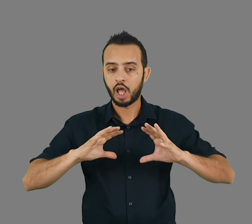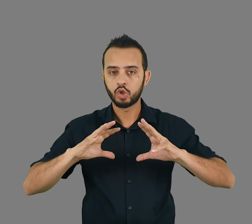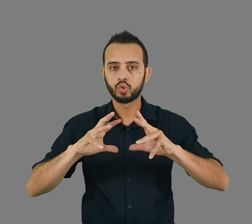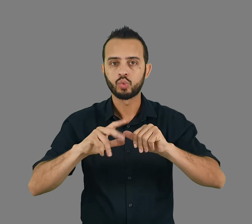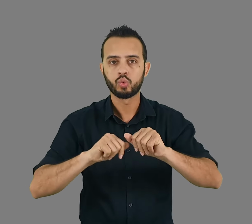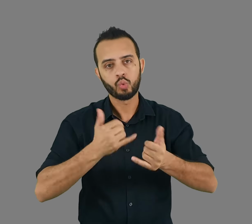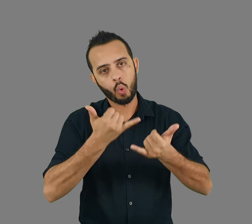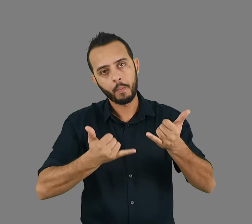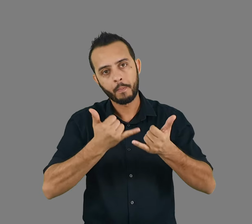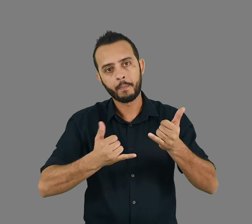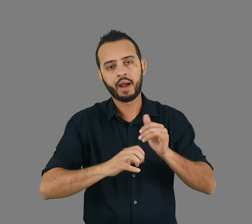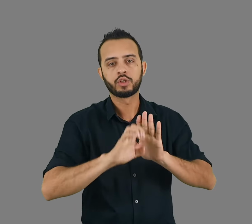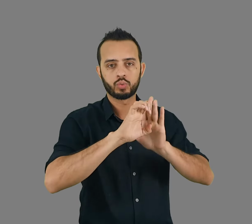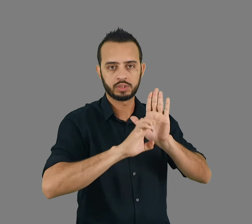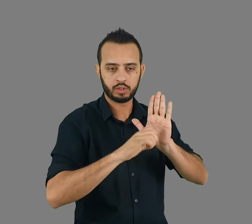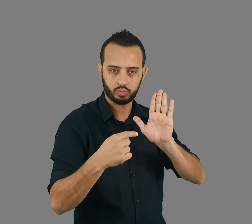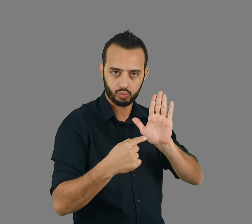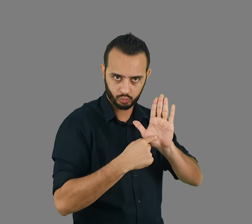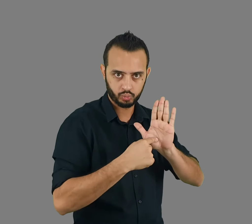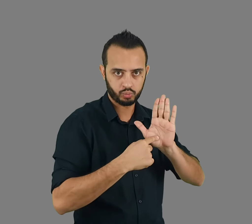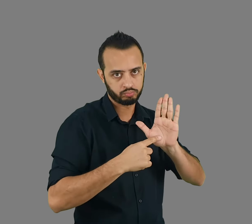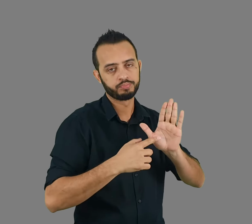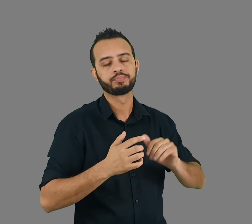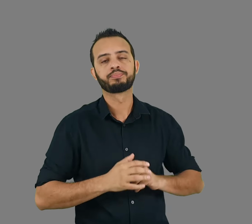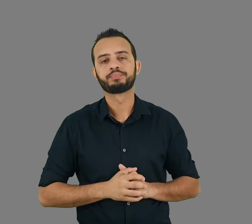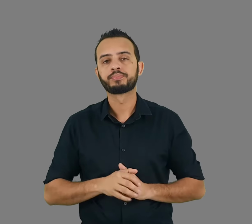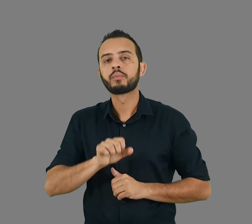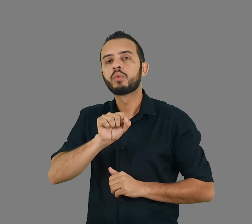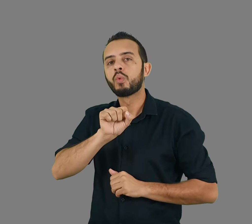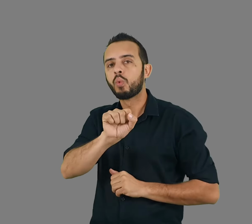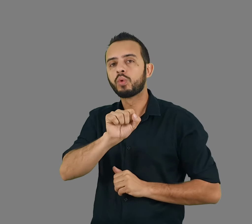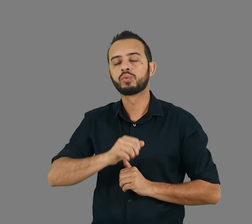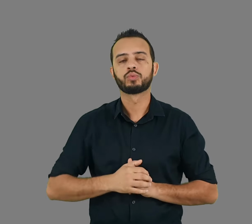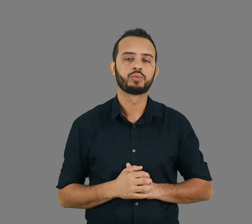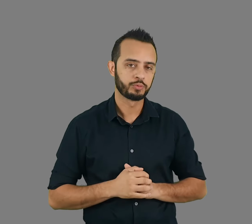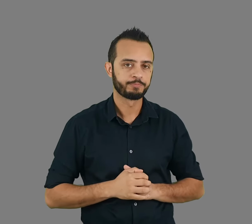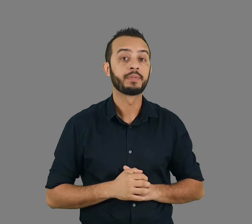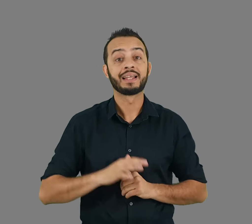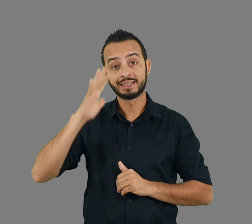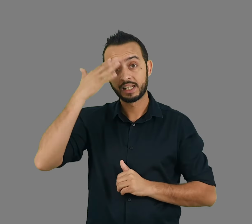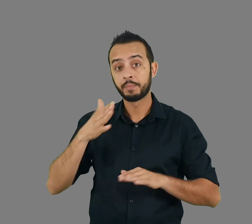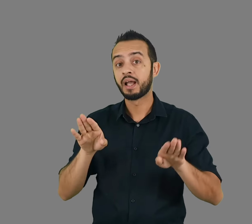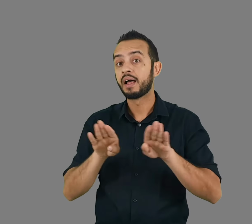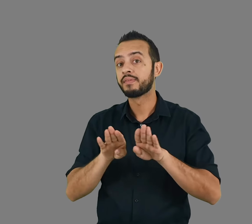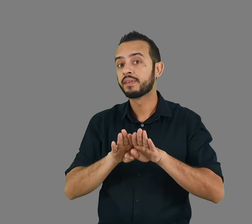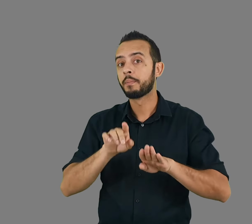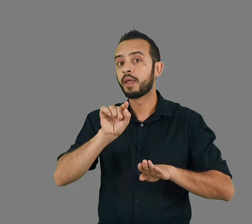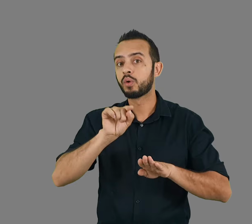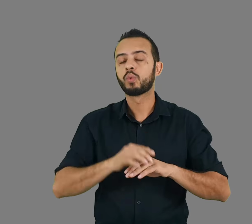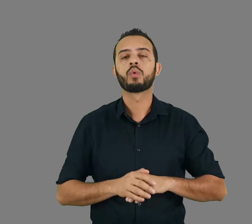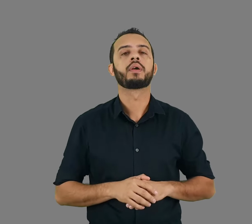o presente Estatuto Social. 8. Deliberar quanto à dissolução da